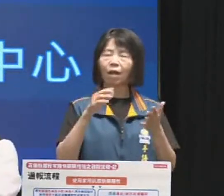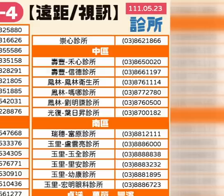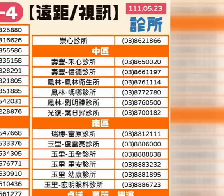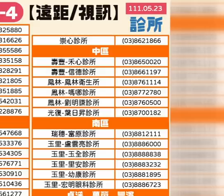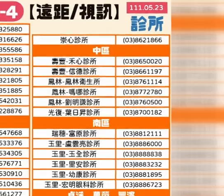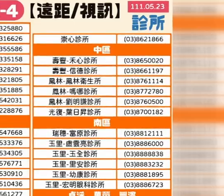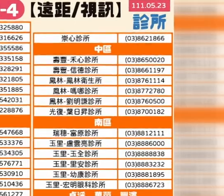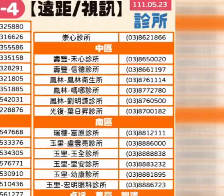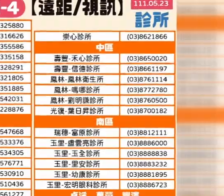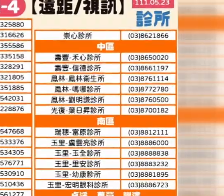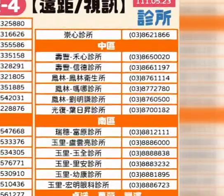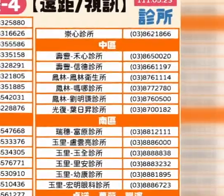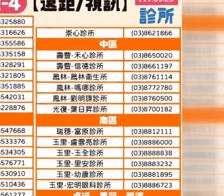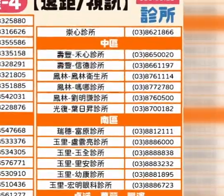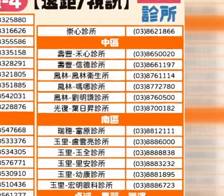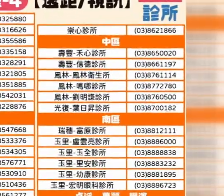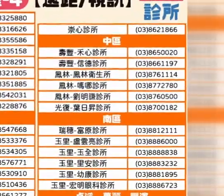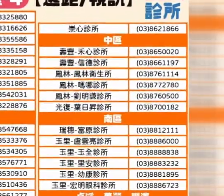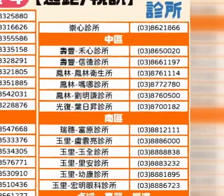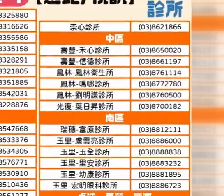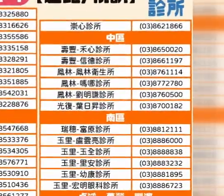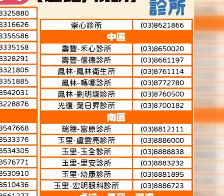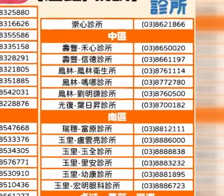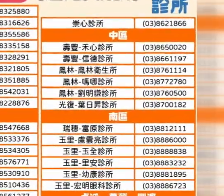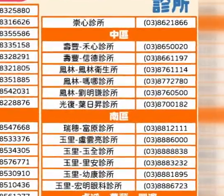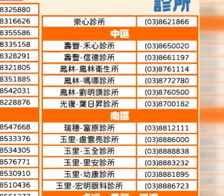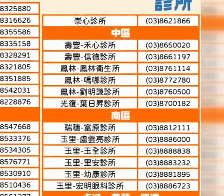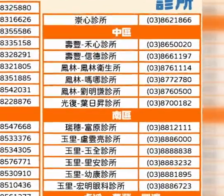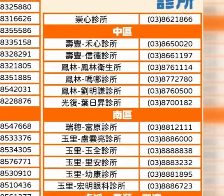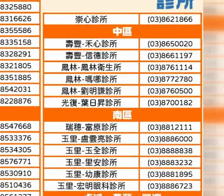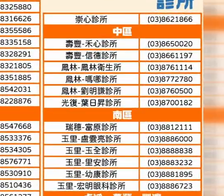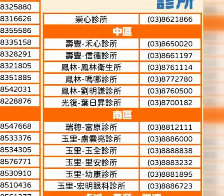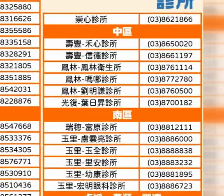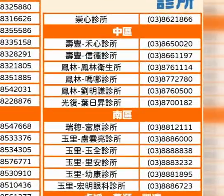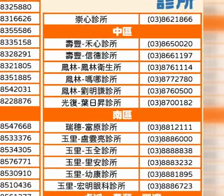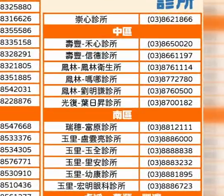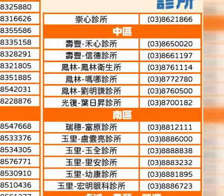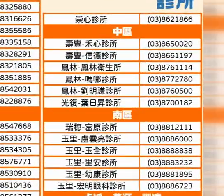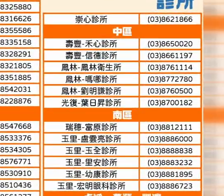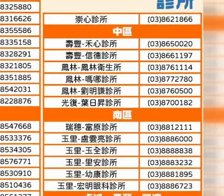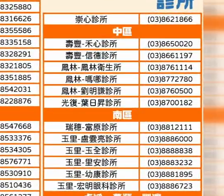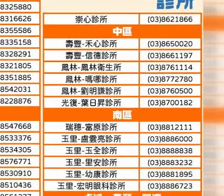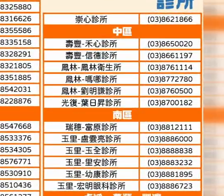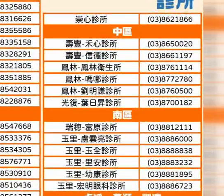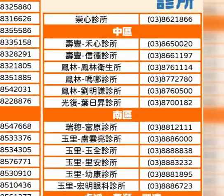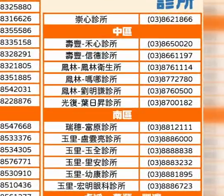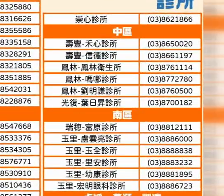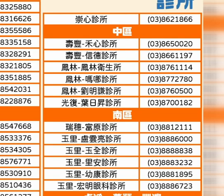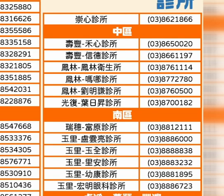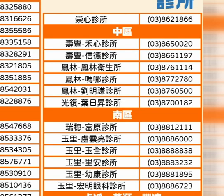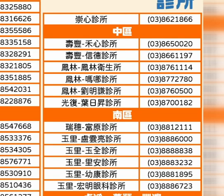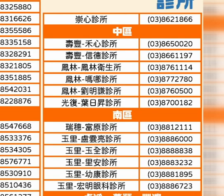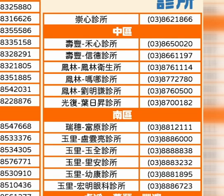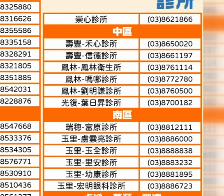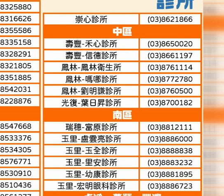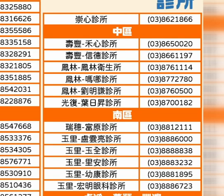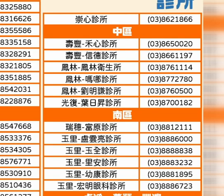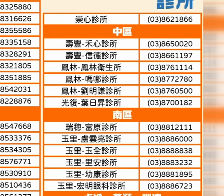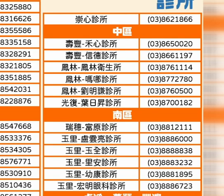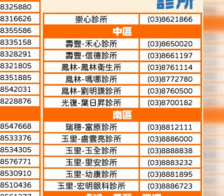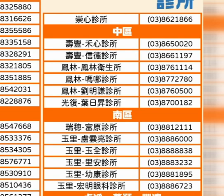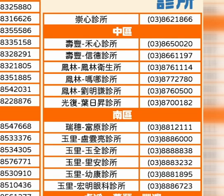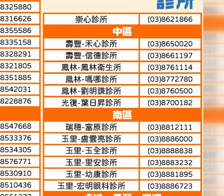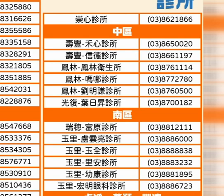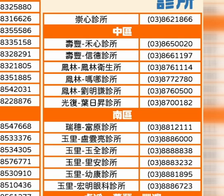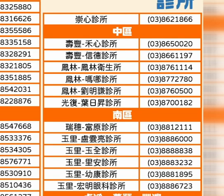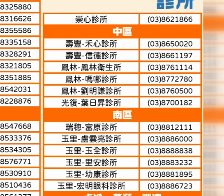63家的诊所哈。那在花莲市吉安乡、秀林寿丰、凤林、光复、瑞穗、玉里